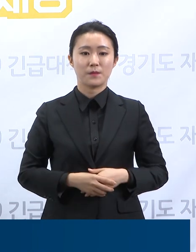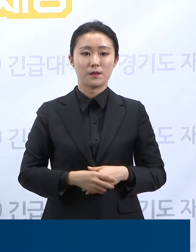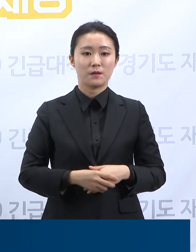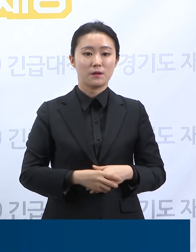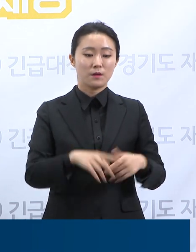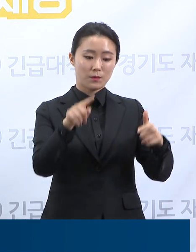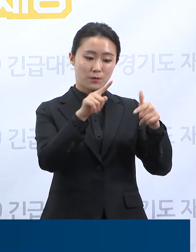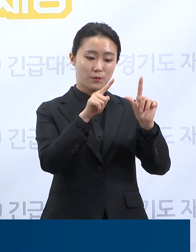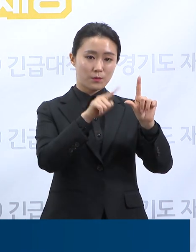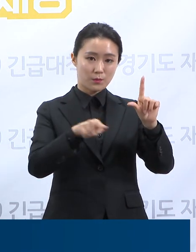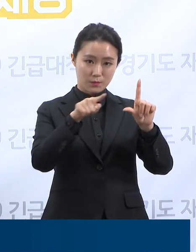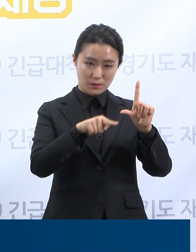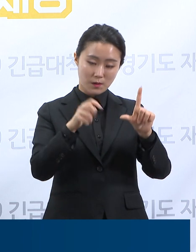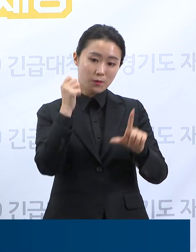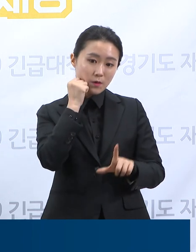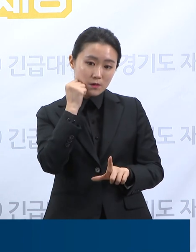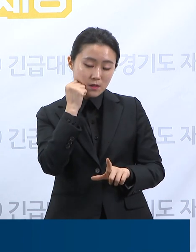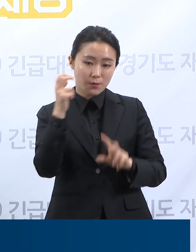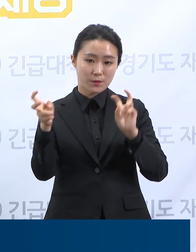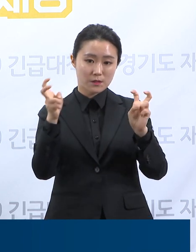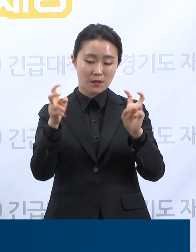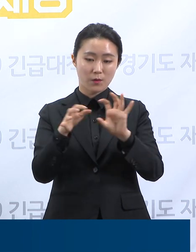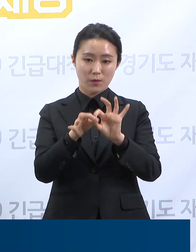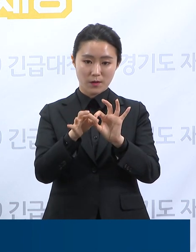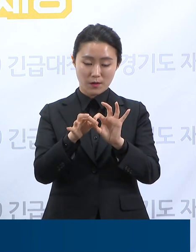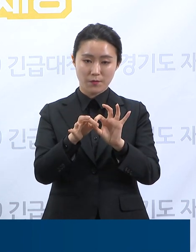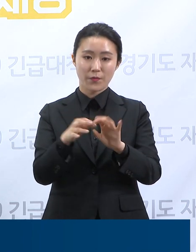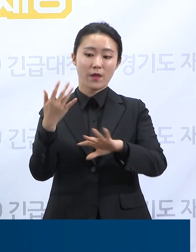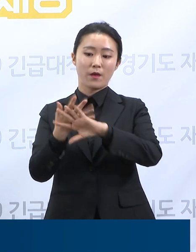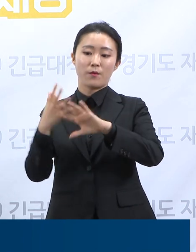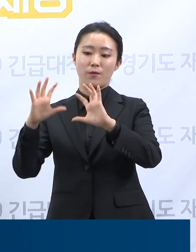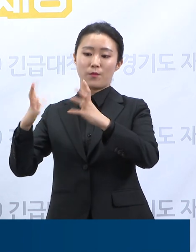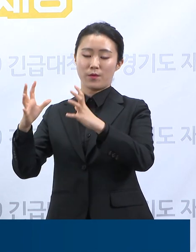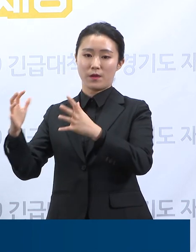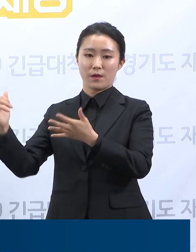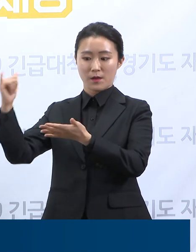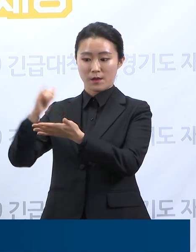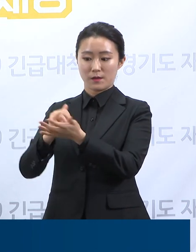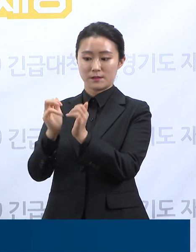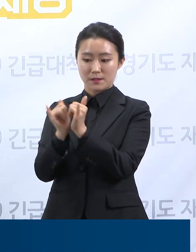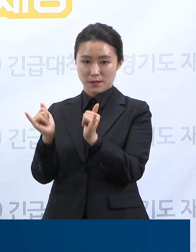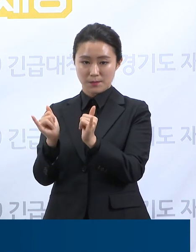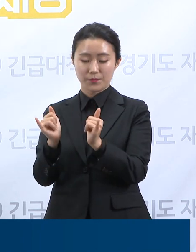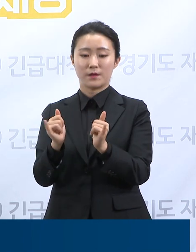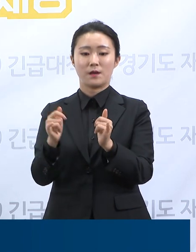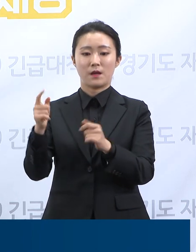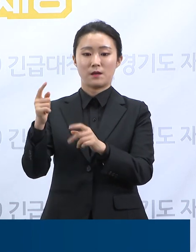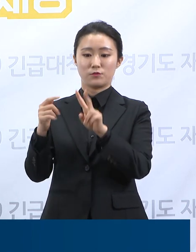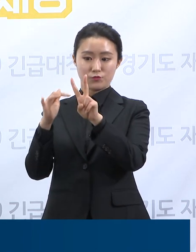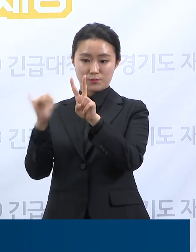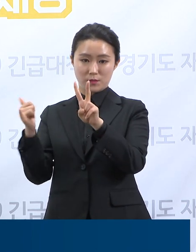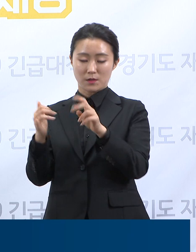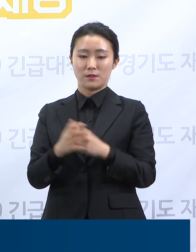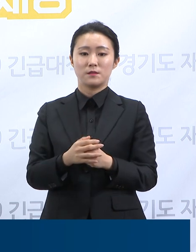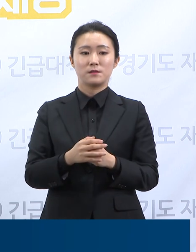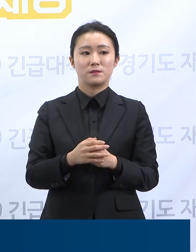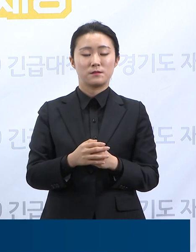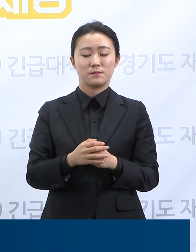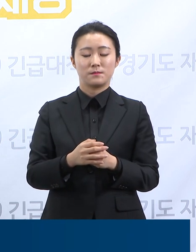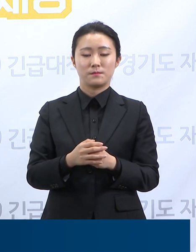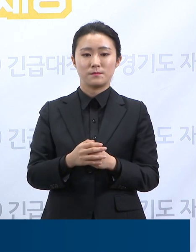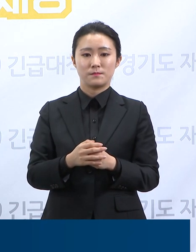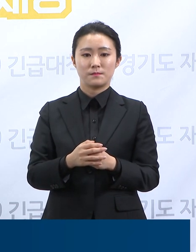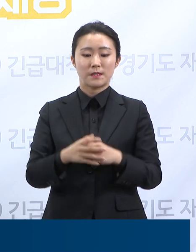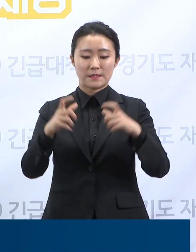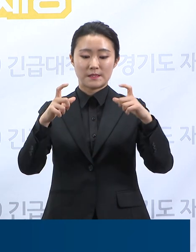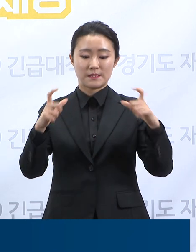2명, 서울 리치웨이 관련 1명, 해외 유입 2명, 지역사회 발생 1명입니다. 경로가 확실히